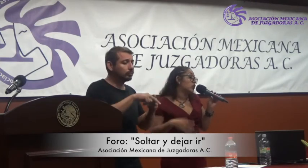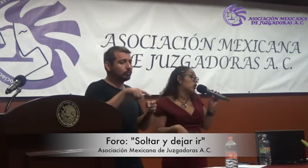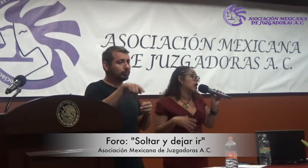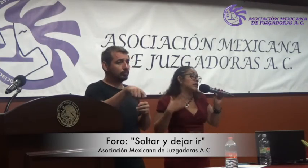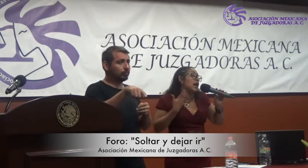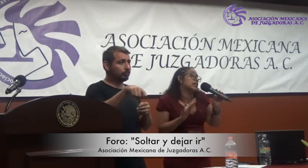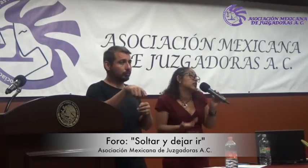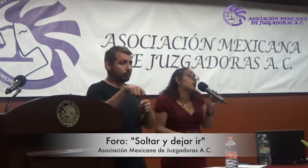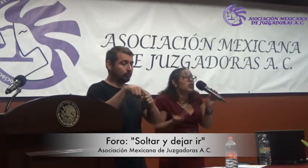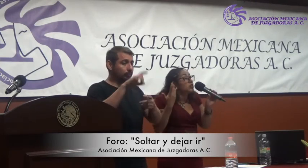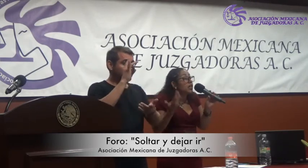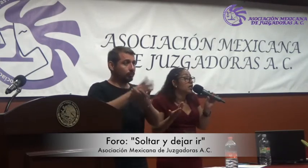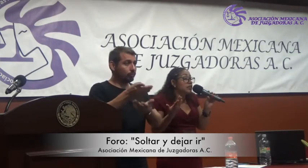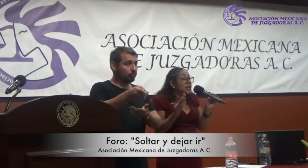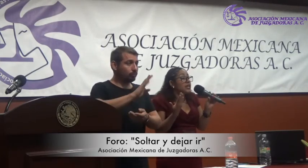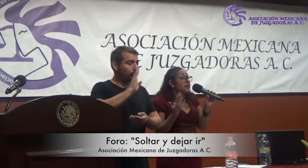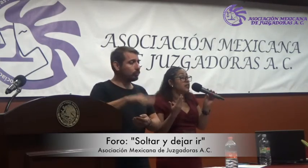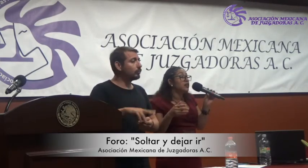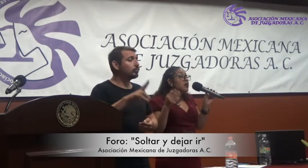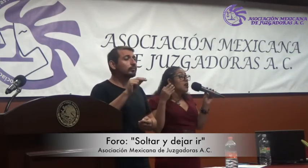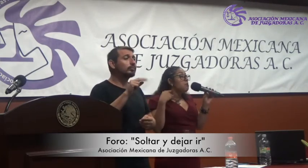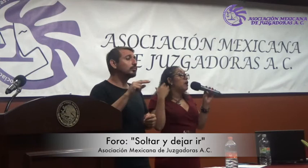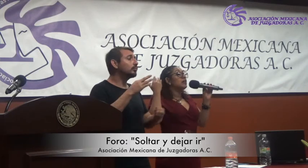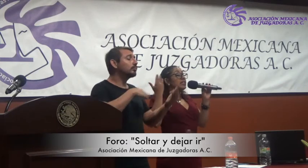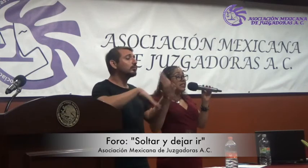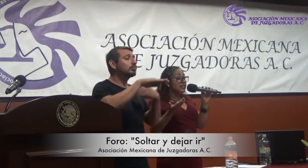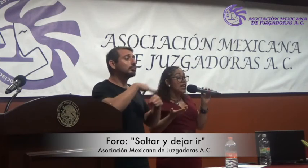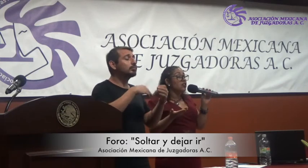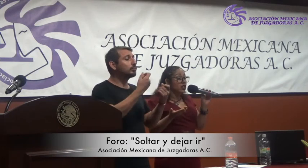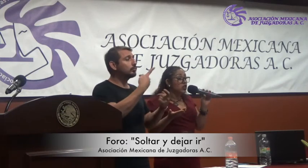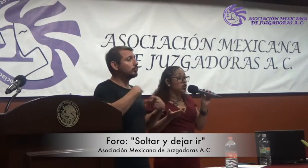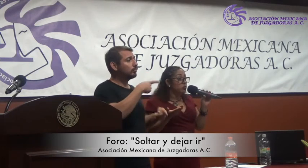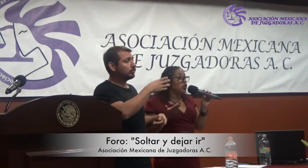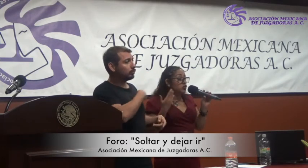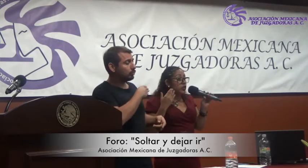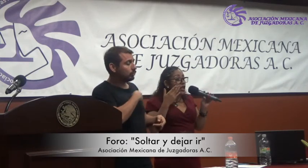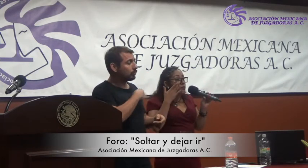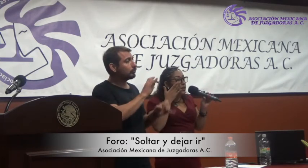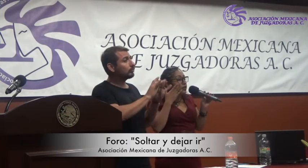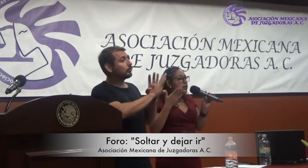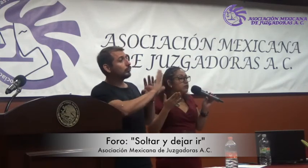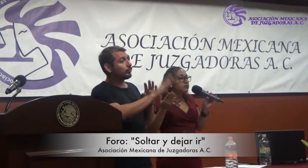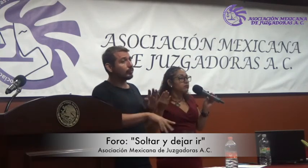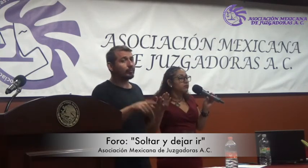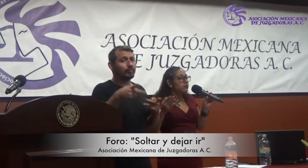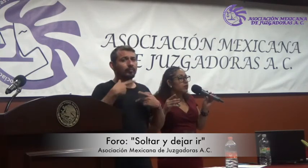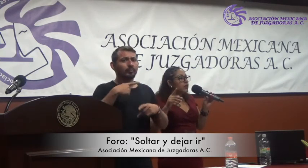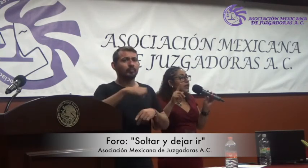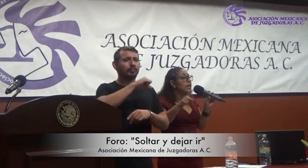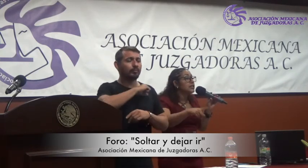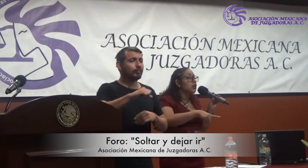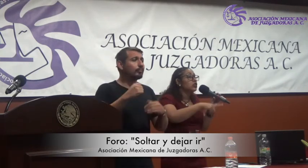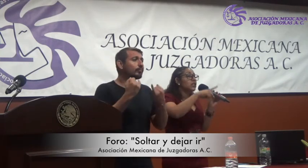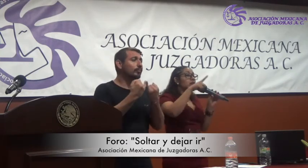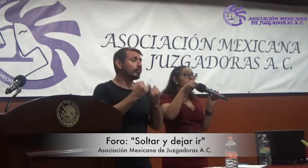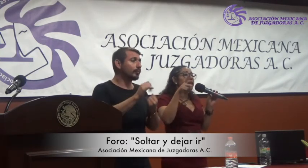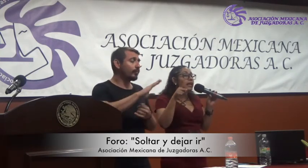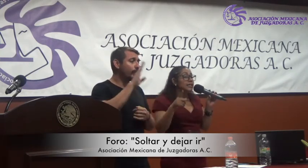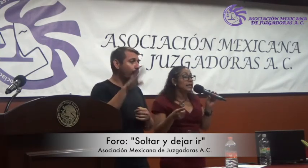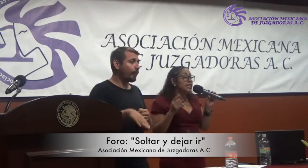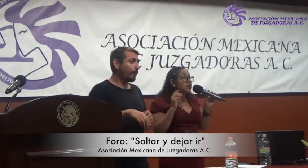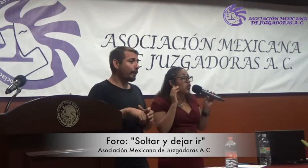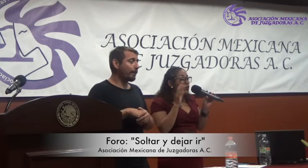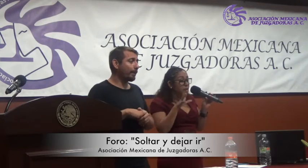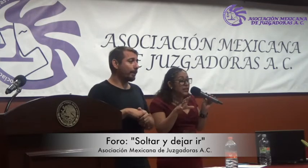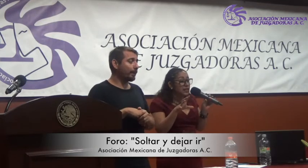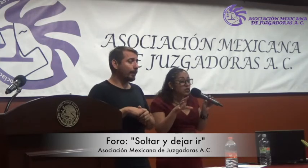no son naturales, hay descuidos y hay accidentes, pero es necesario de todos modos finalmente que se conserve